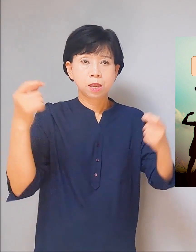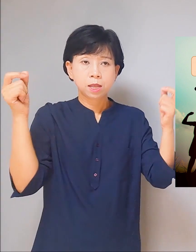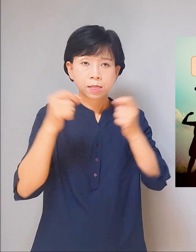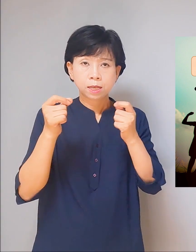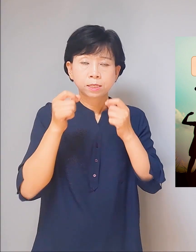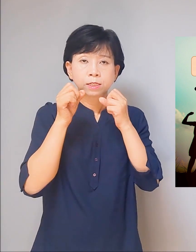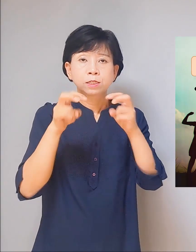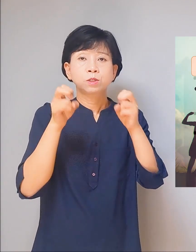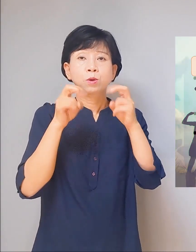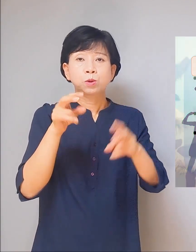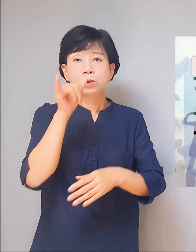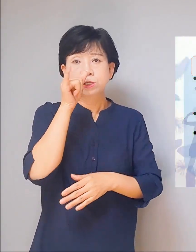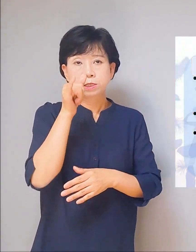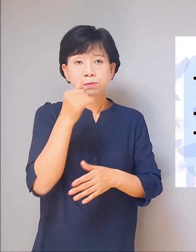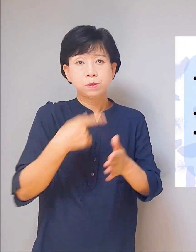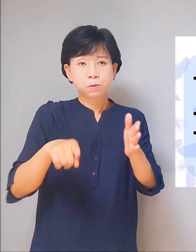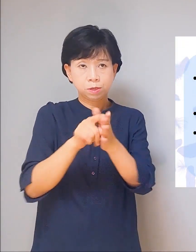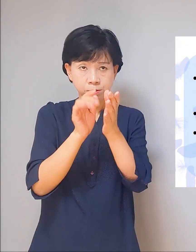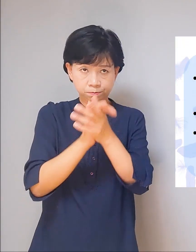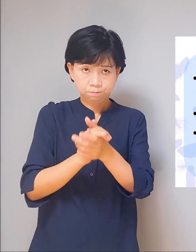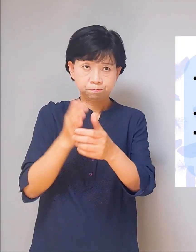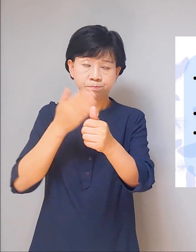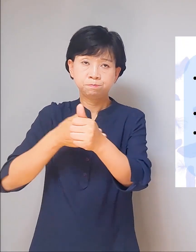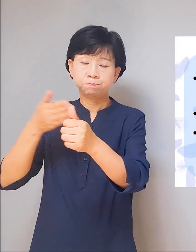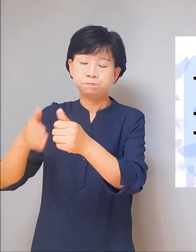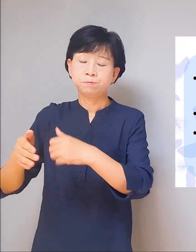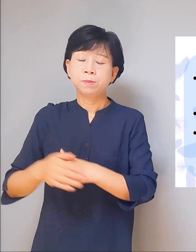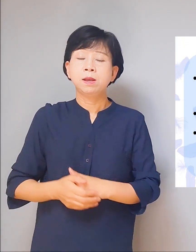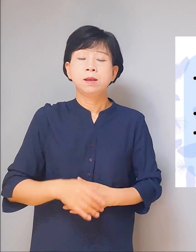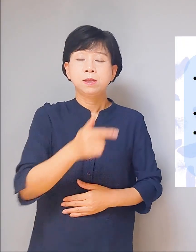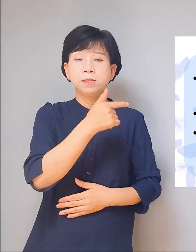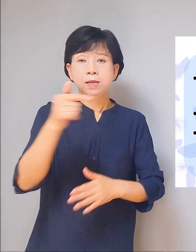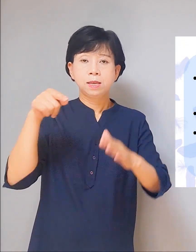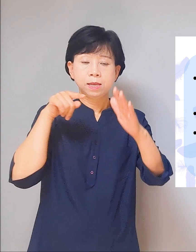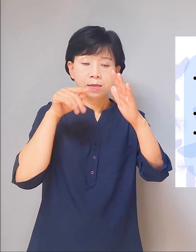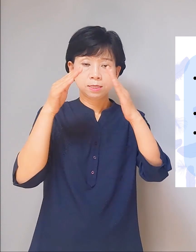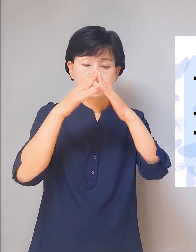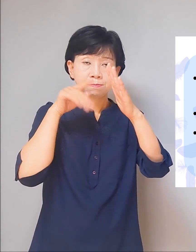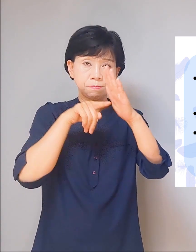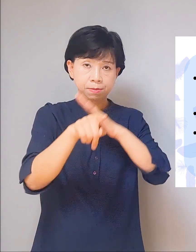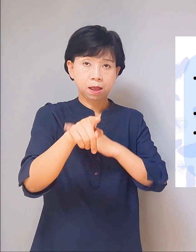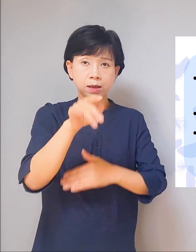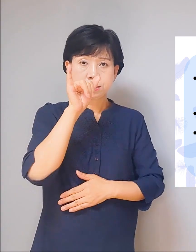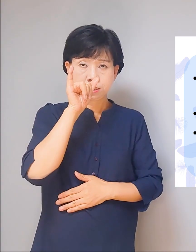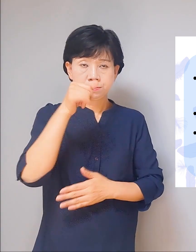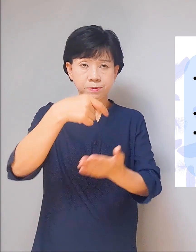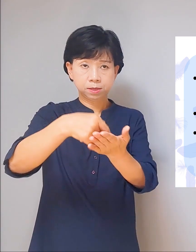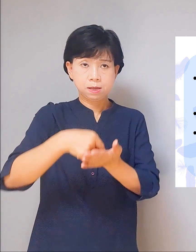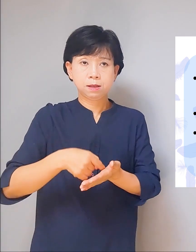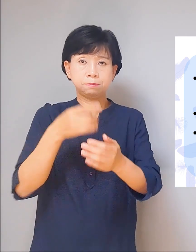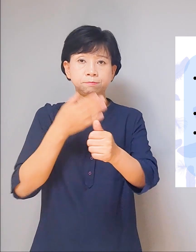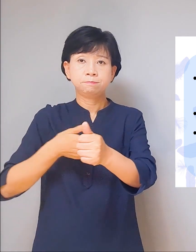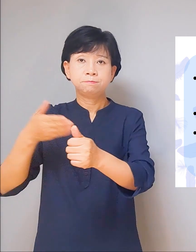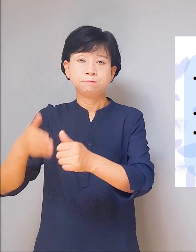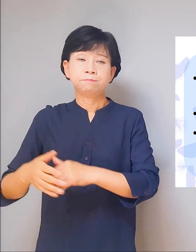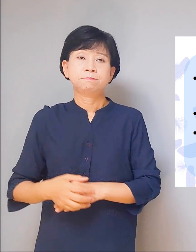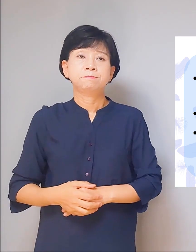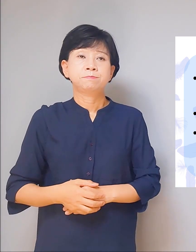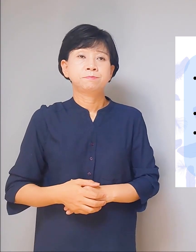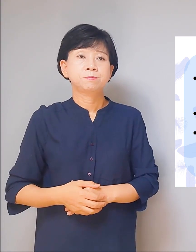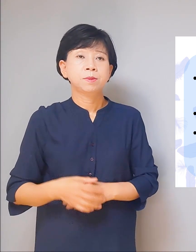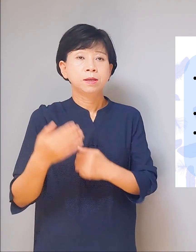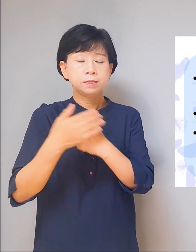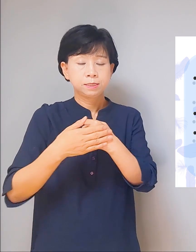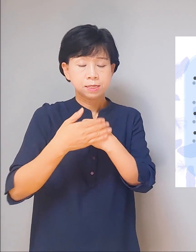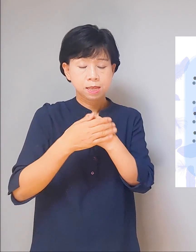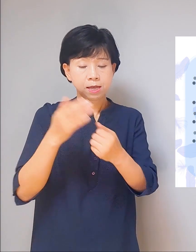물심양면 관심과 기도 바랍니다. 대신방 중에 있습니다. 원하시는 가정 사랑방은 신청 바랍니다. 받은